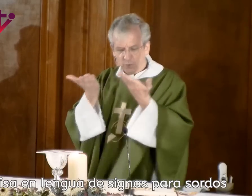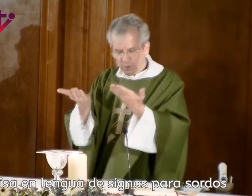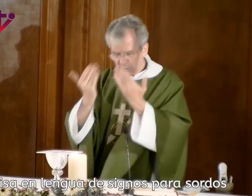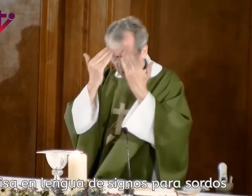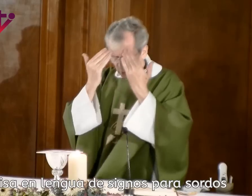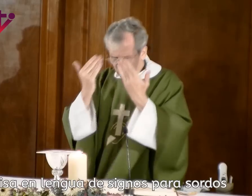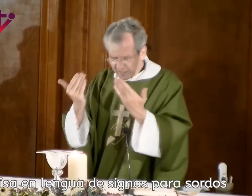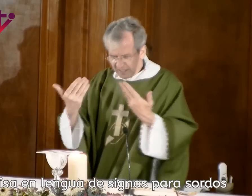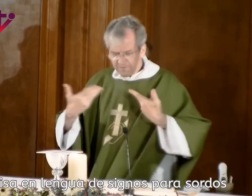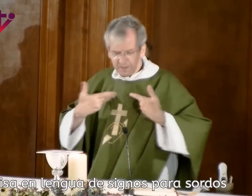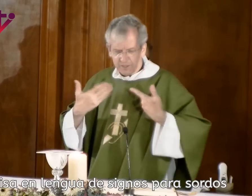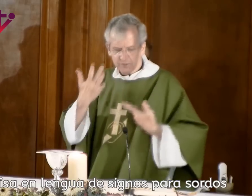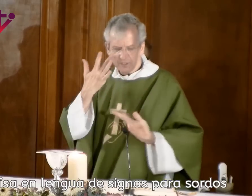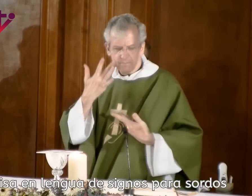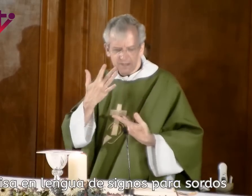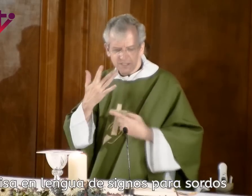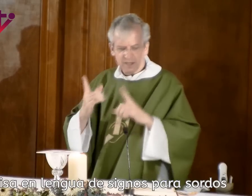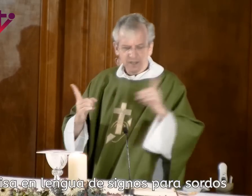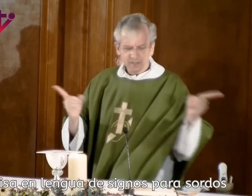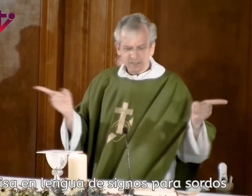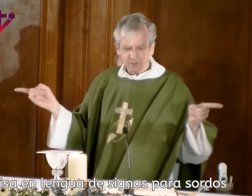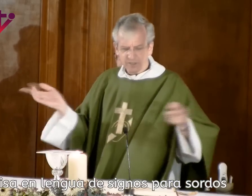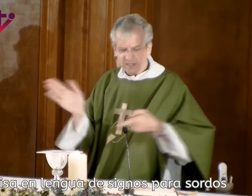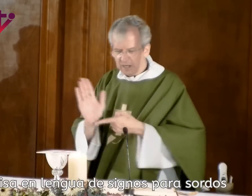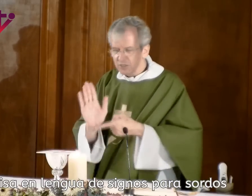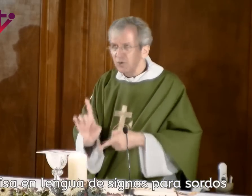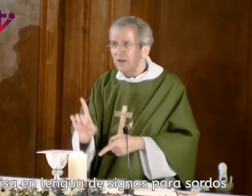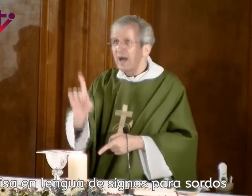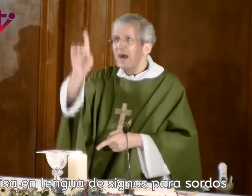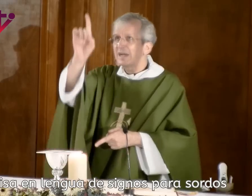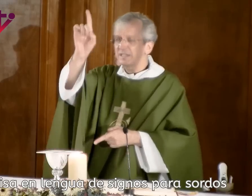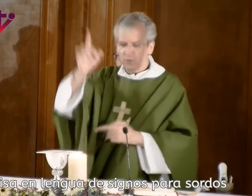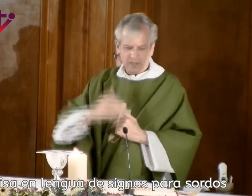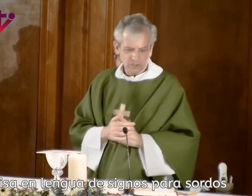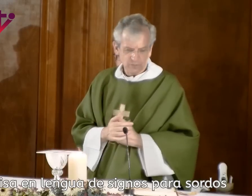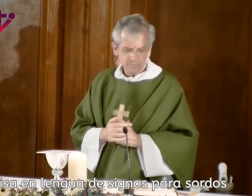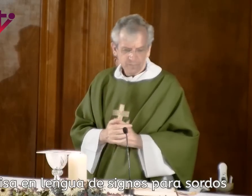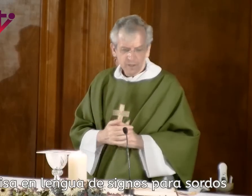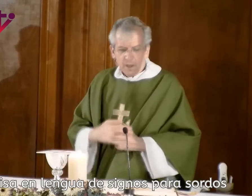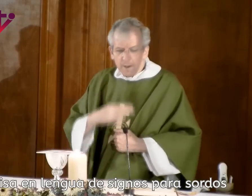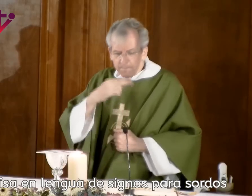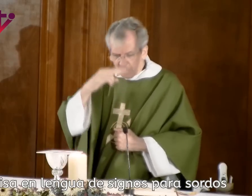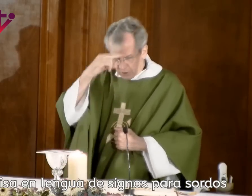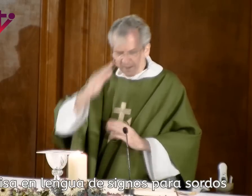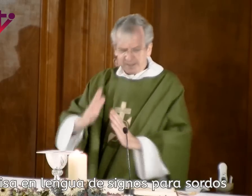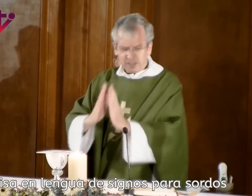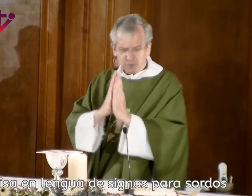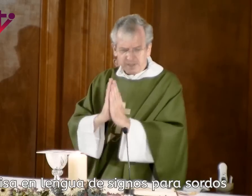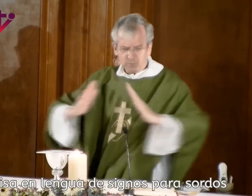honor un sacrificio sin mancha, desde donde sale el sol hasta el ocaso. Por eso, Padre, te suplicamos